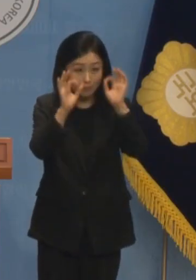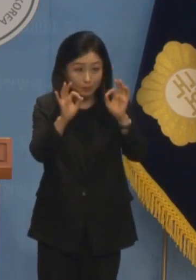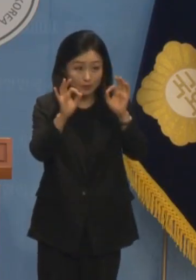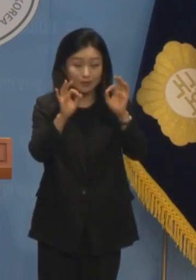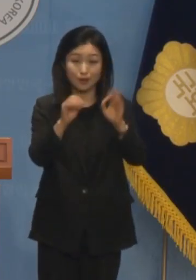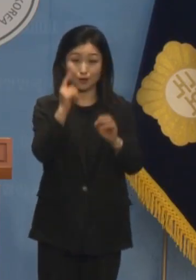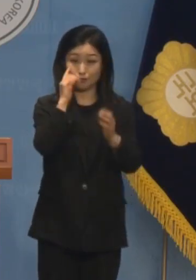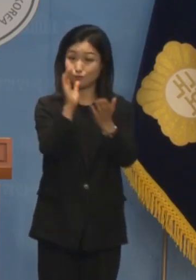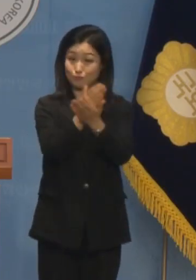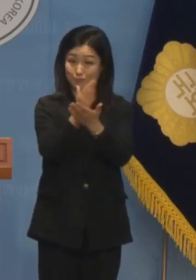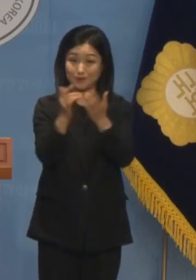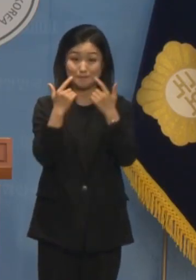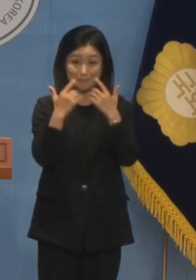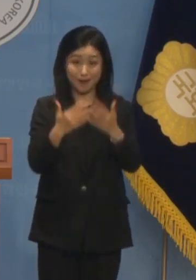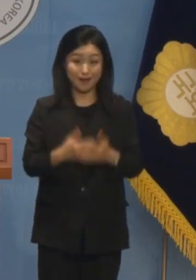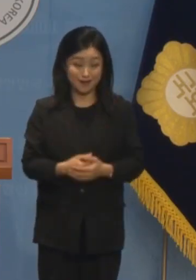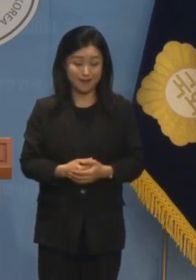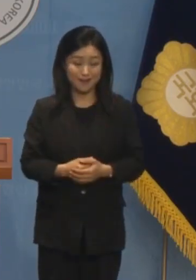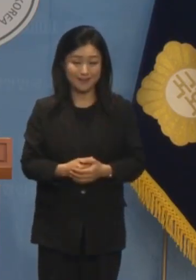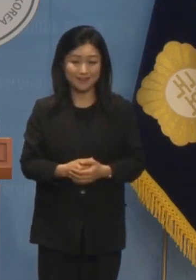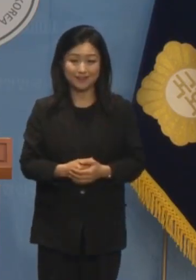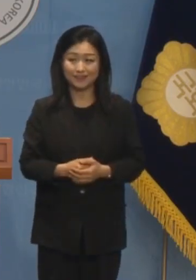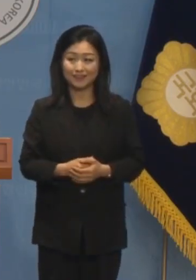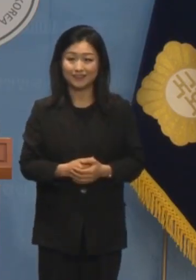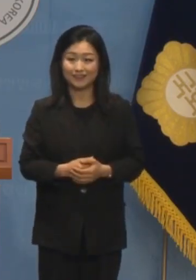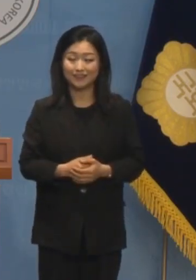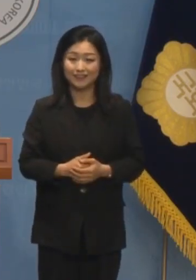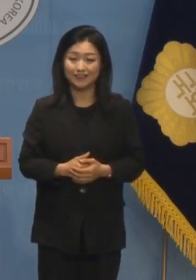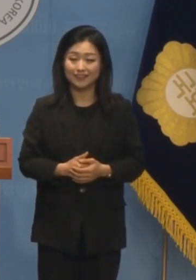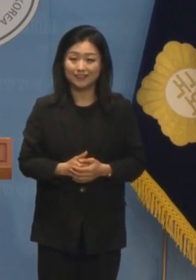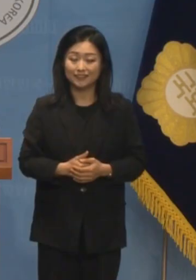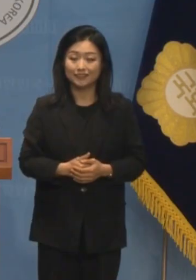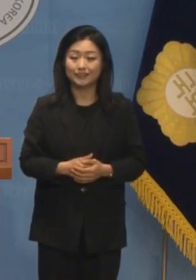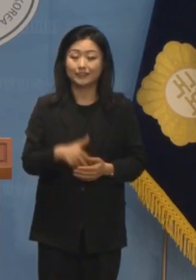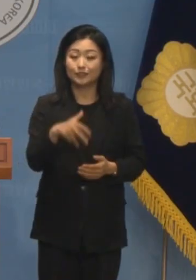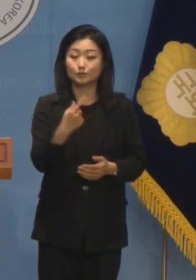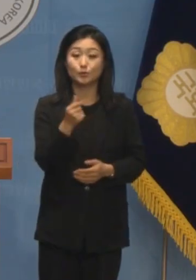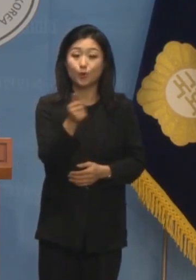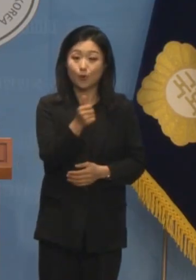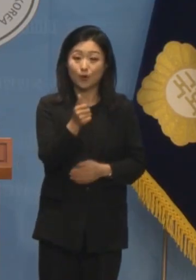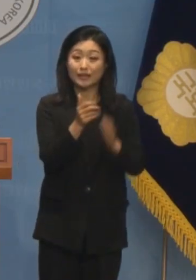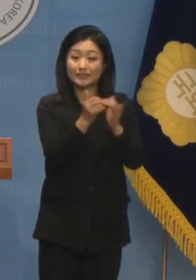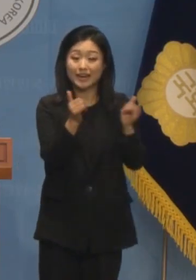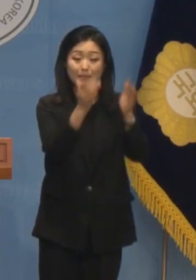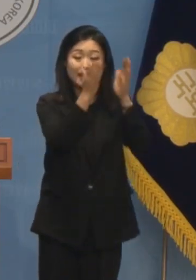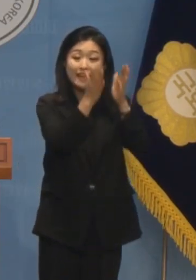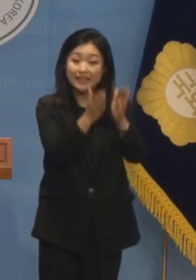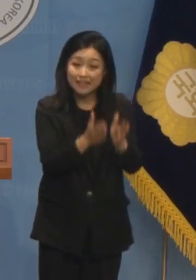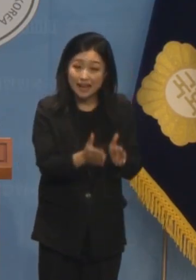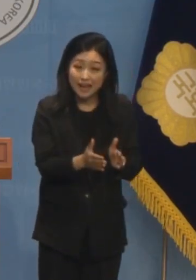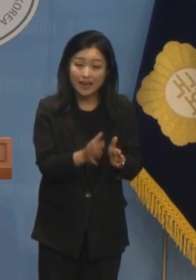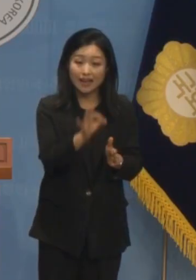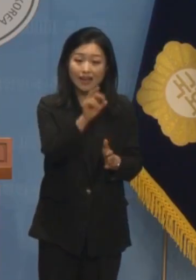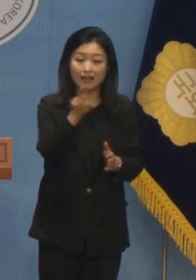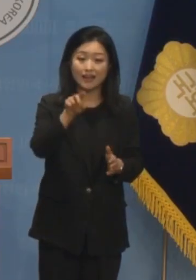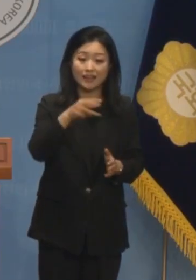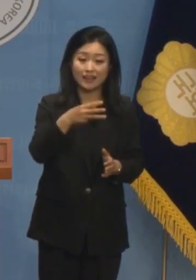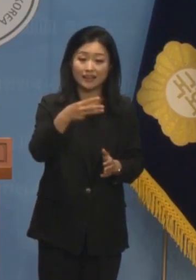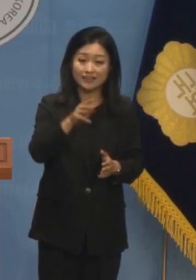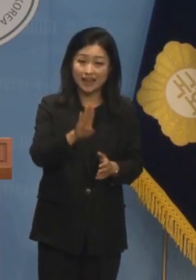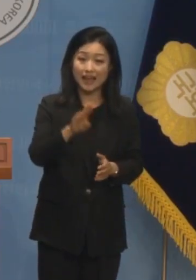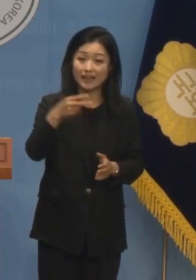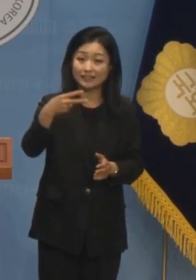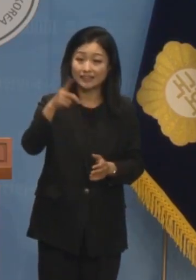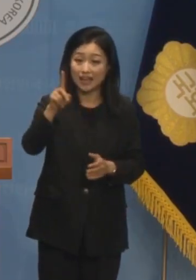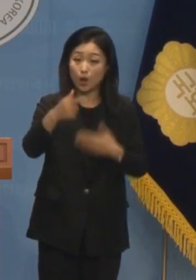구별이 되네요. 이렇게 답을 합니다. 조 대표의 사람이 좀 얇더만요. 이 말은 외모